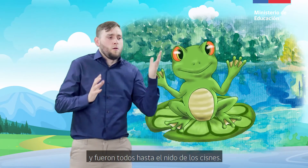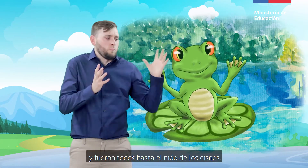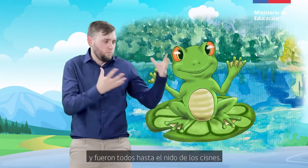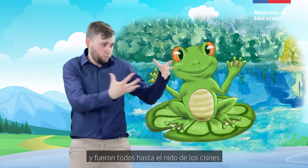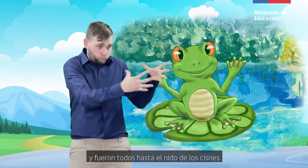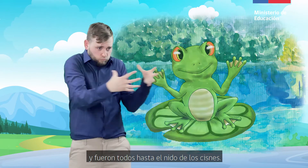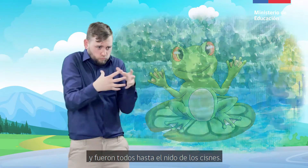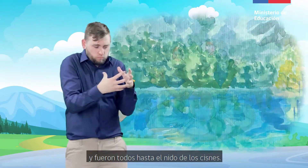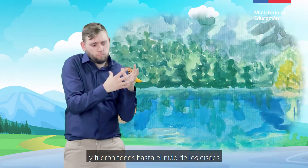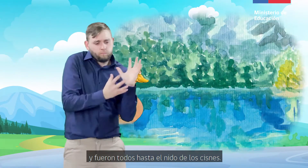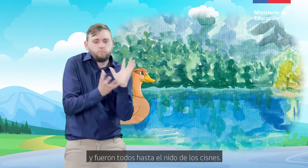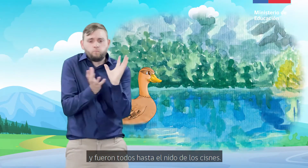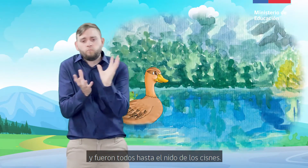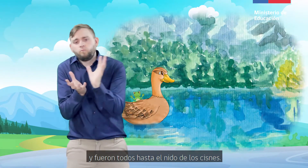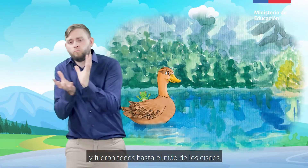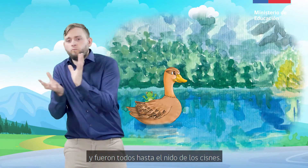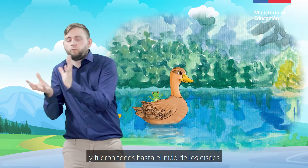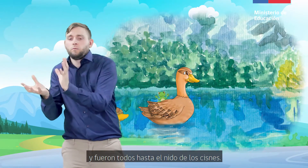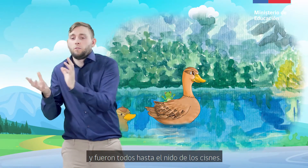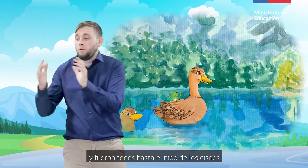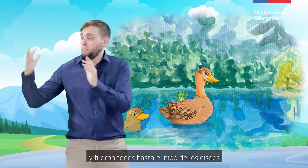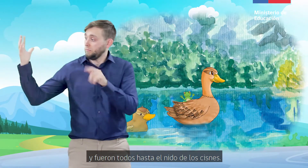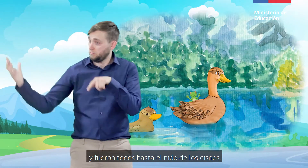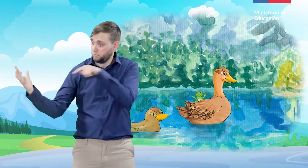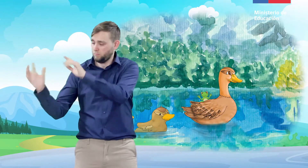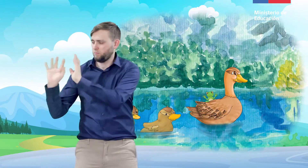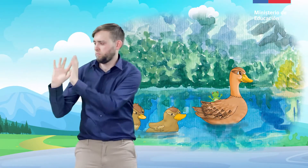y fueron todos hasta el nido de los cisnes.